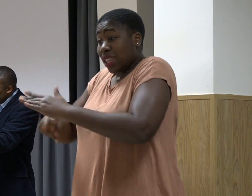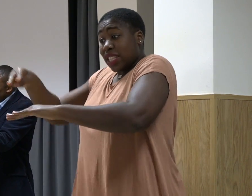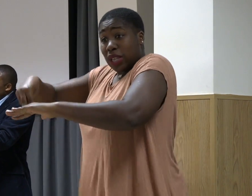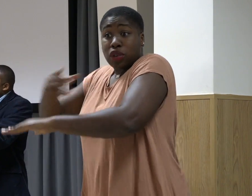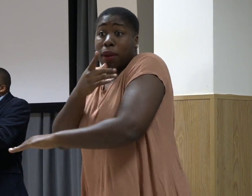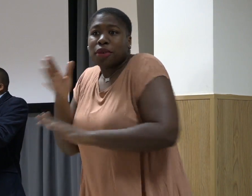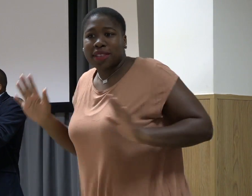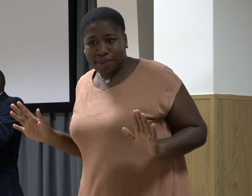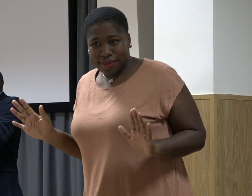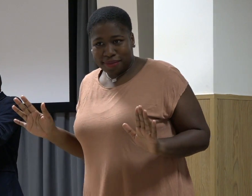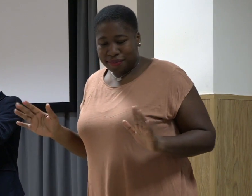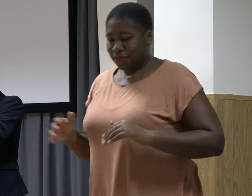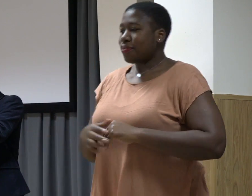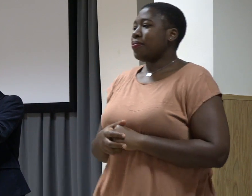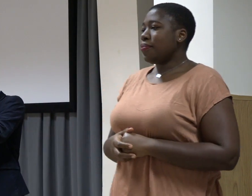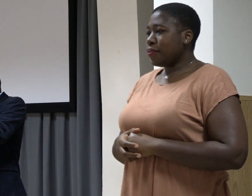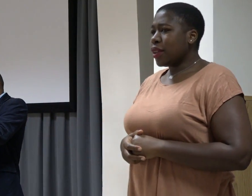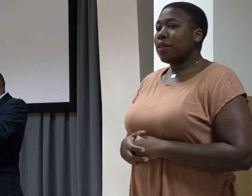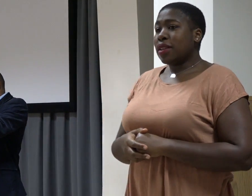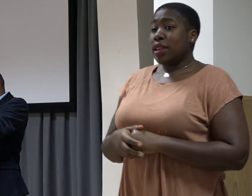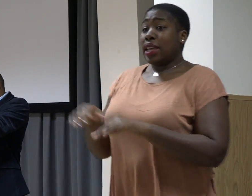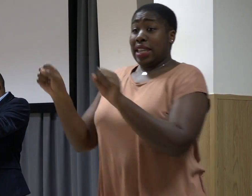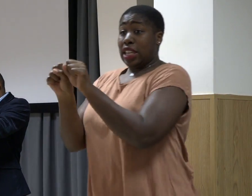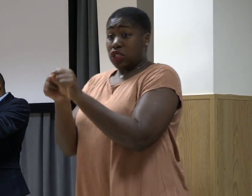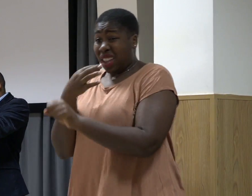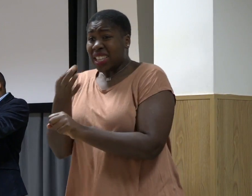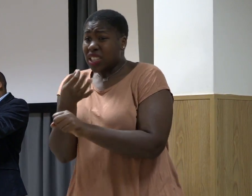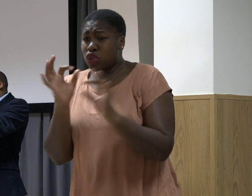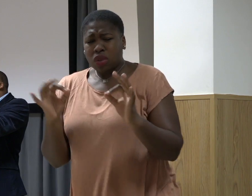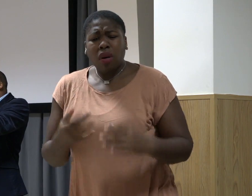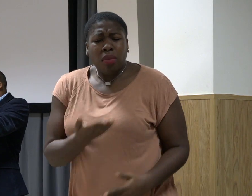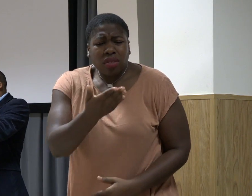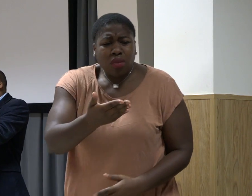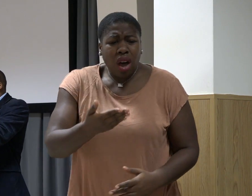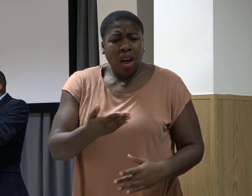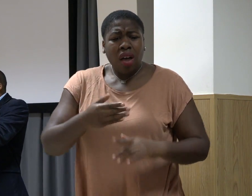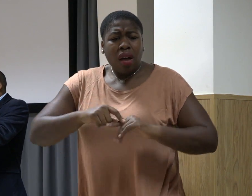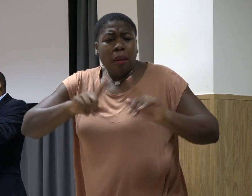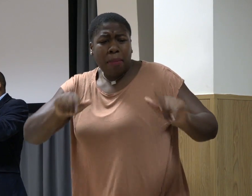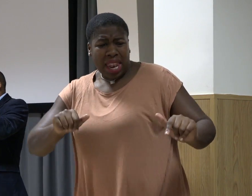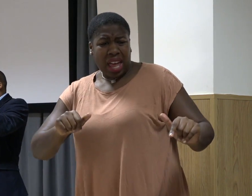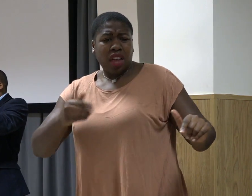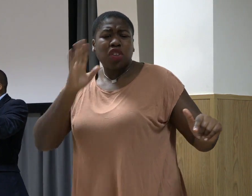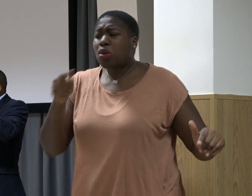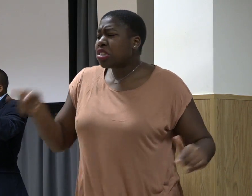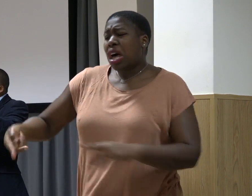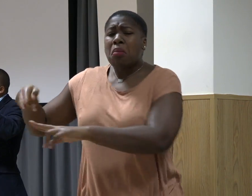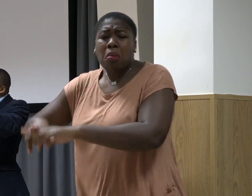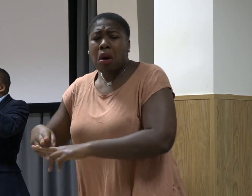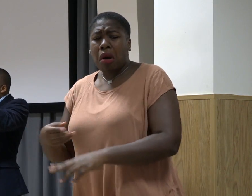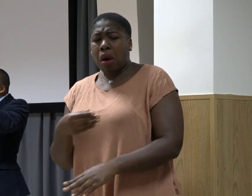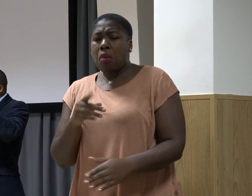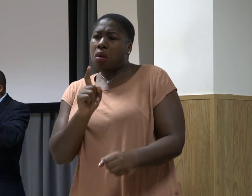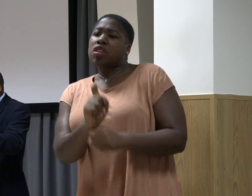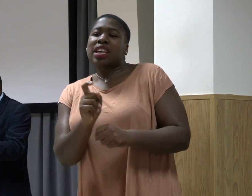Jésus rappellent à Jésus. Si tu avais été là, Seigneur, notre frère ne serait pas mort. Les 2 sœurs vont le dire